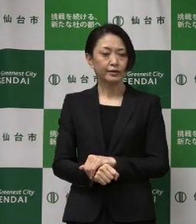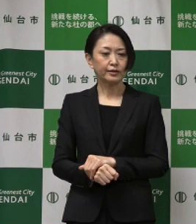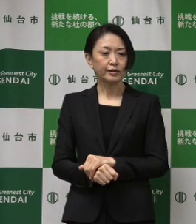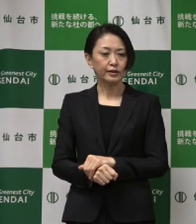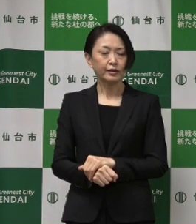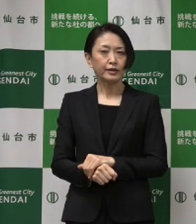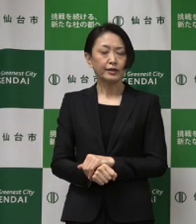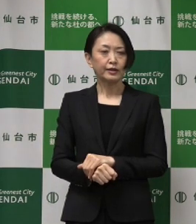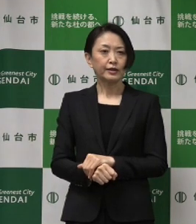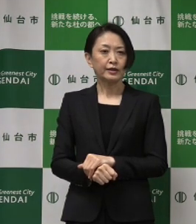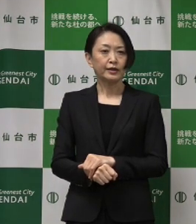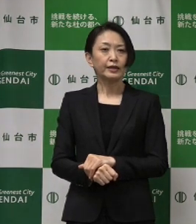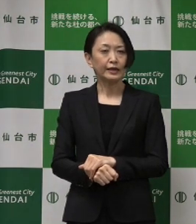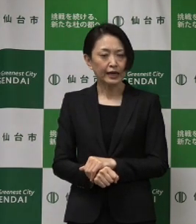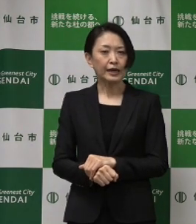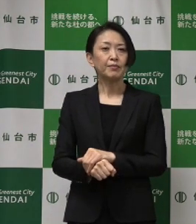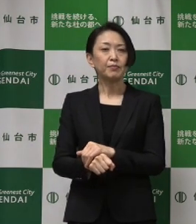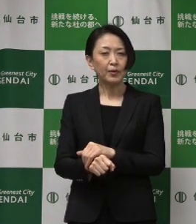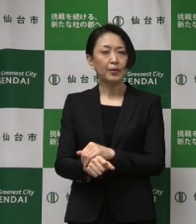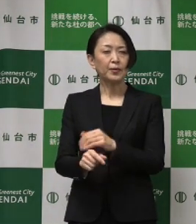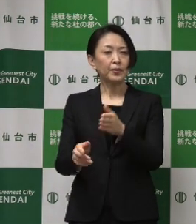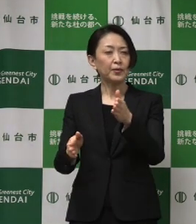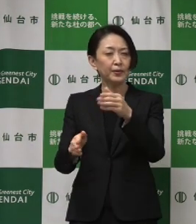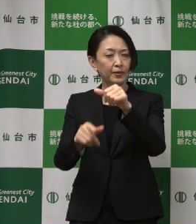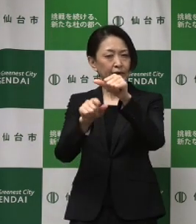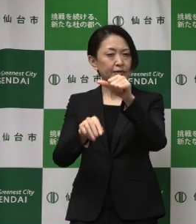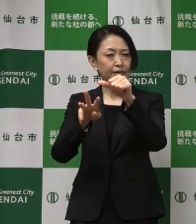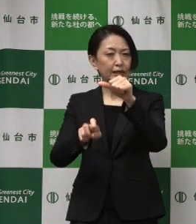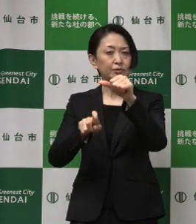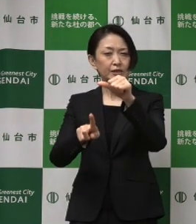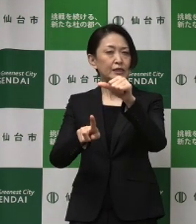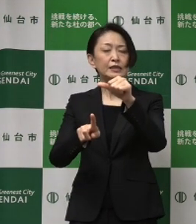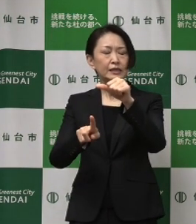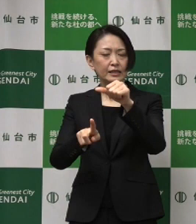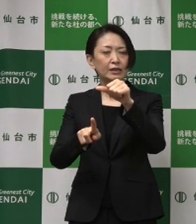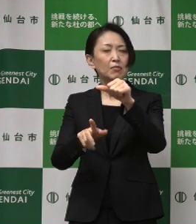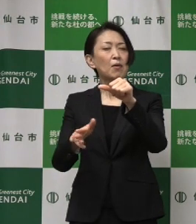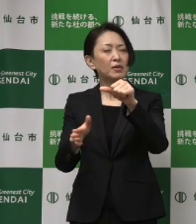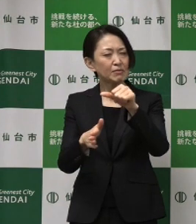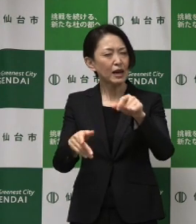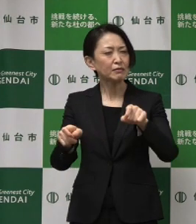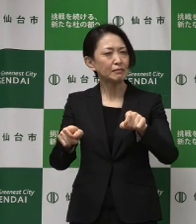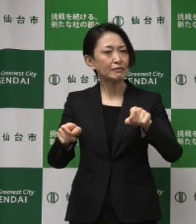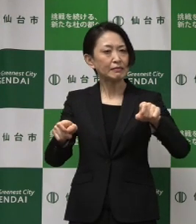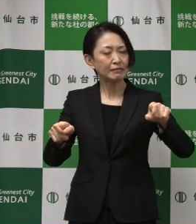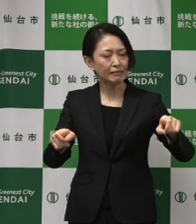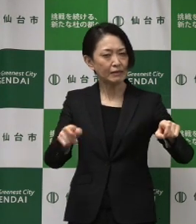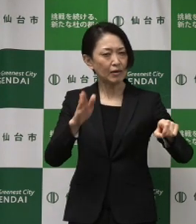うしばらく時短営業をお願いしなくてはいけないという段階でも少